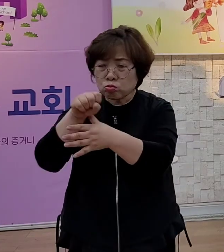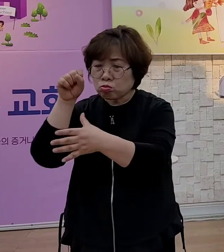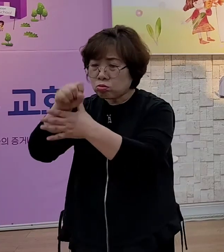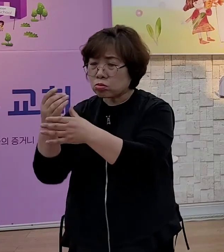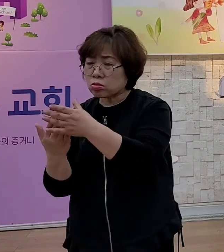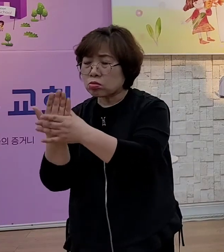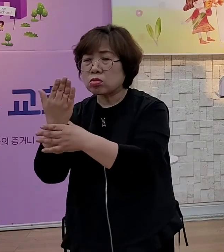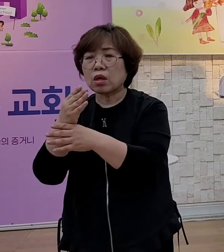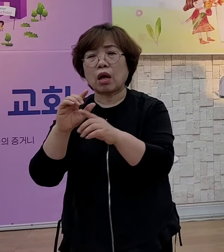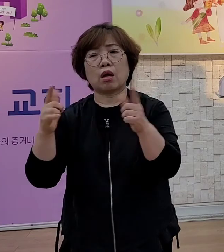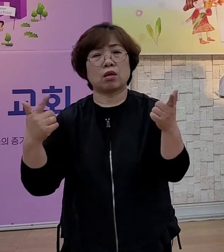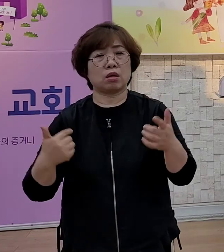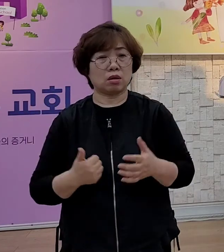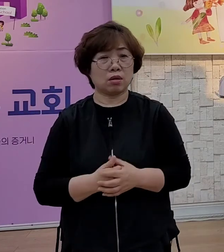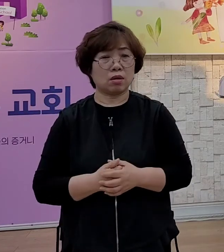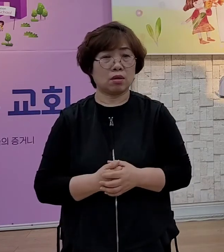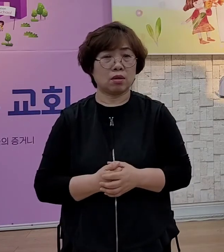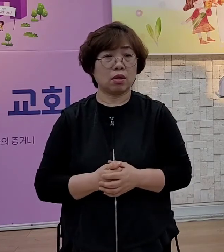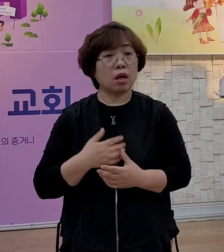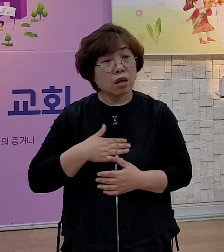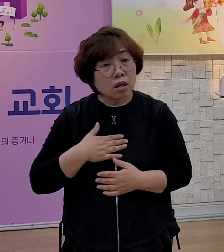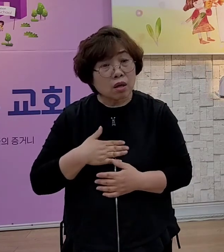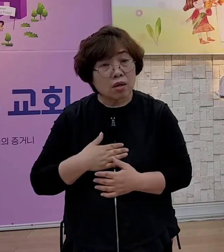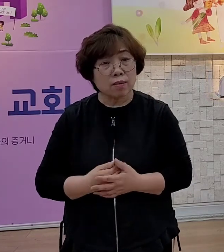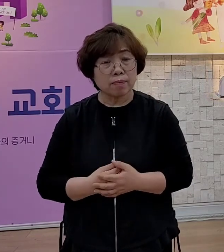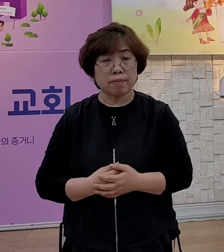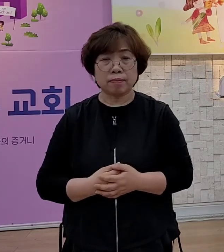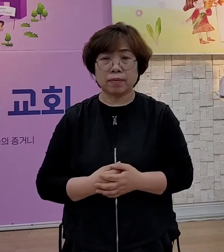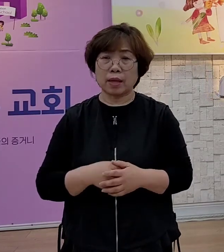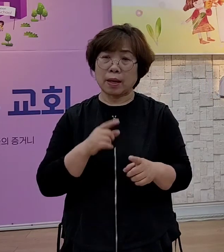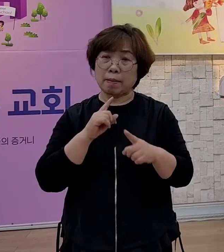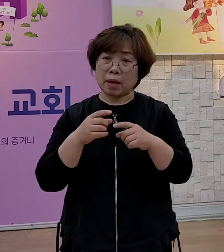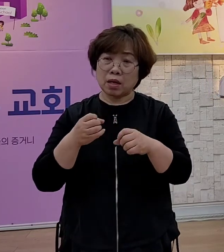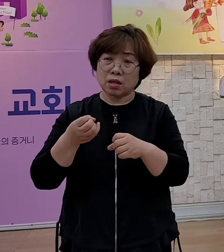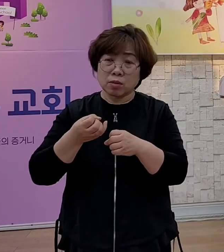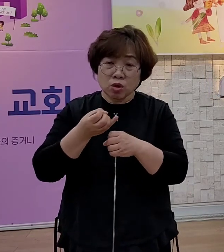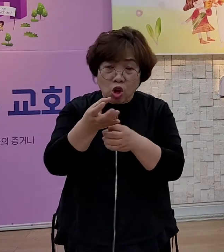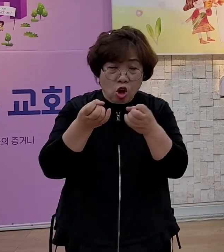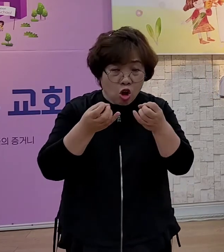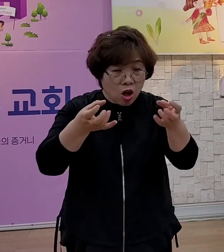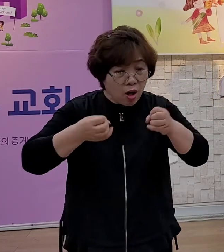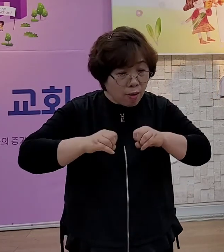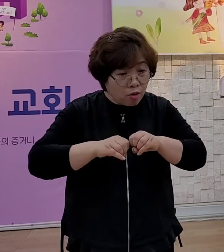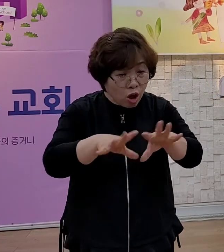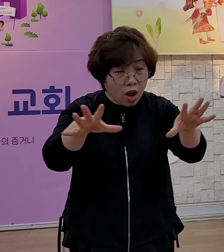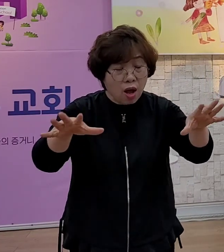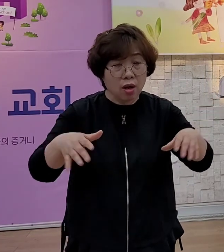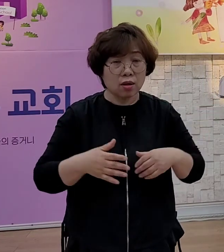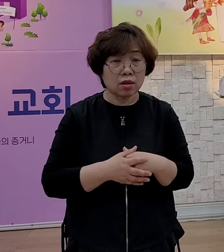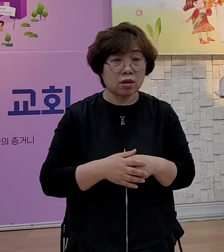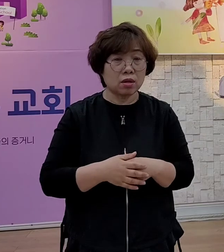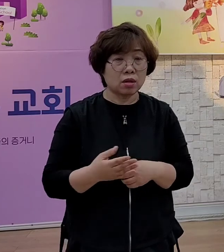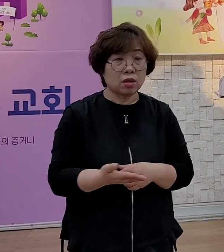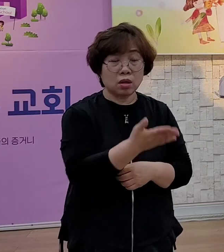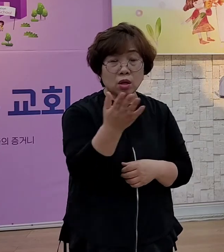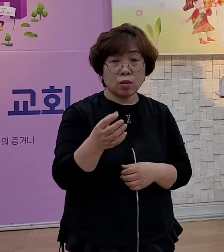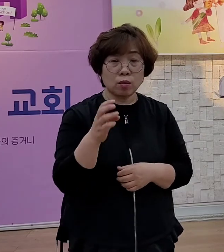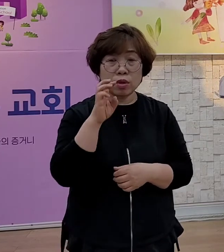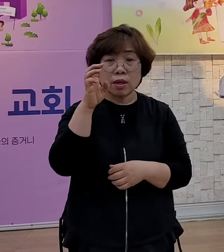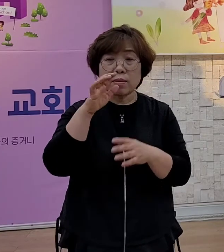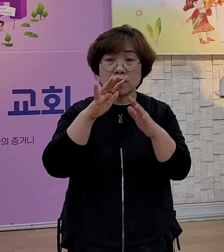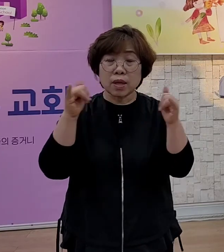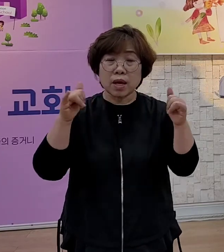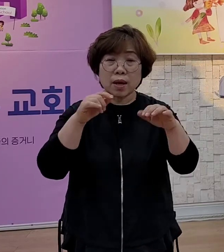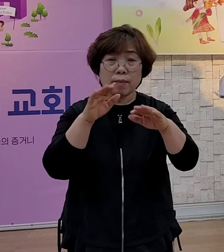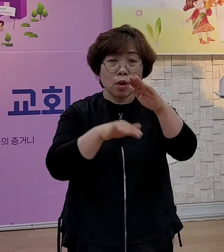못하잖아요. 여러분 아시죠? 이 말씀이 떨어집니다. 오늘 여러분들 이 30명의 이 10년